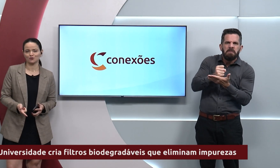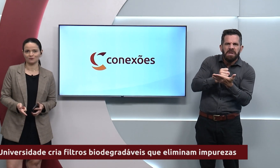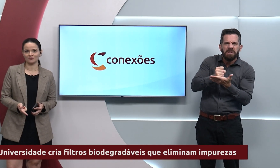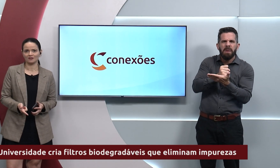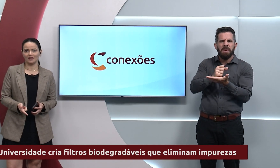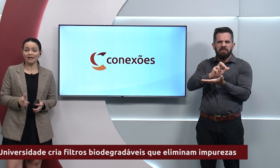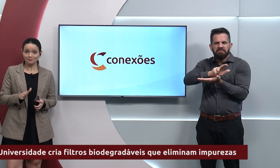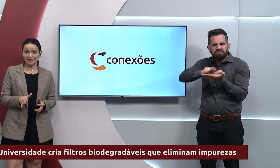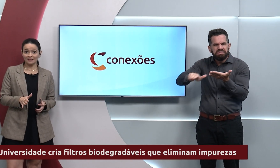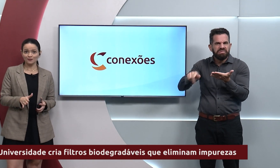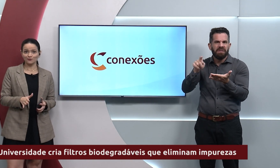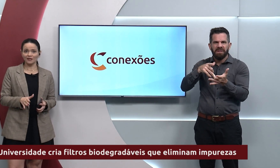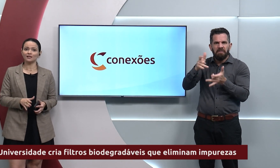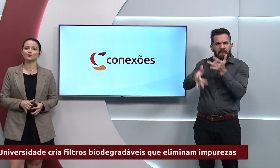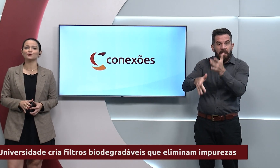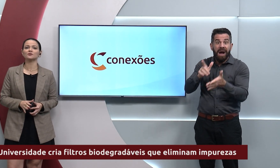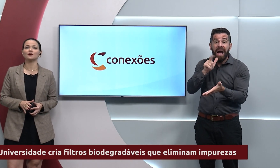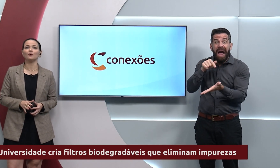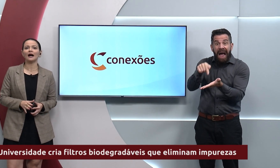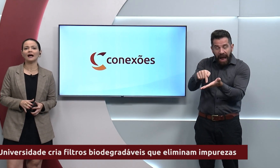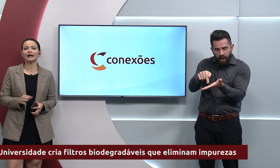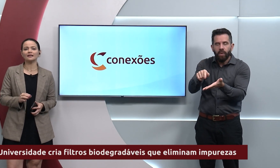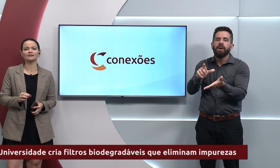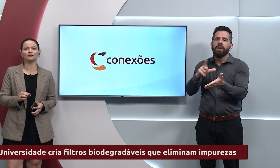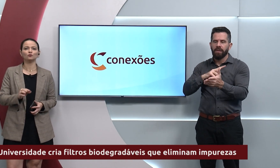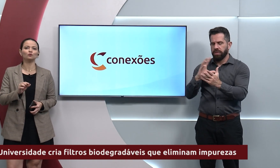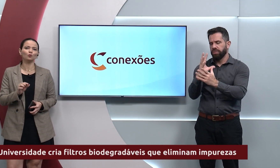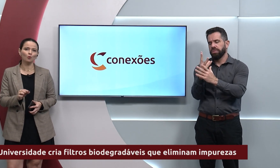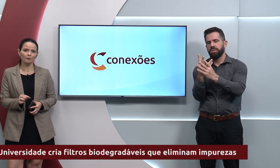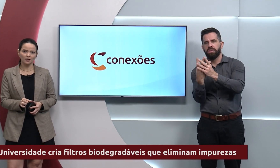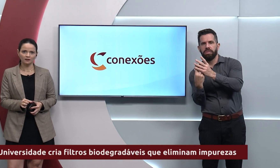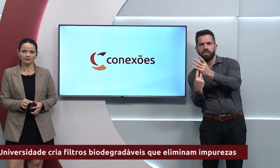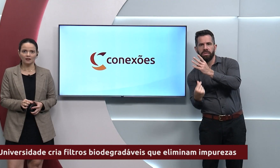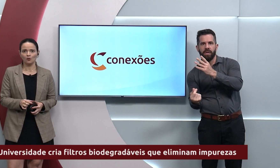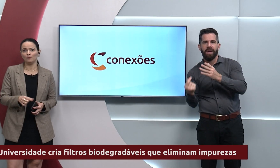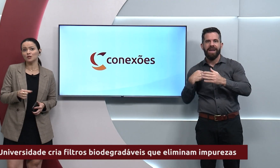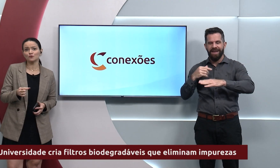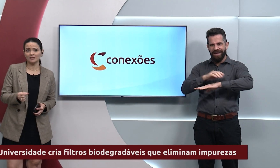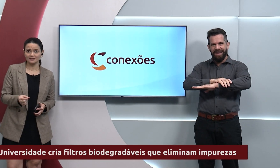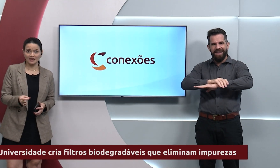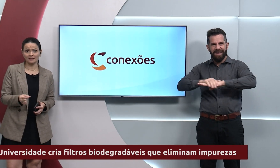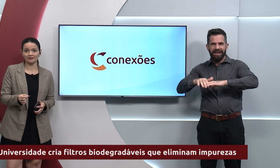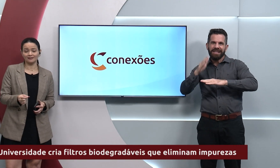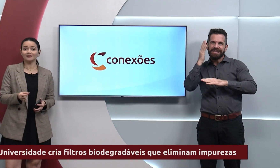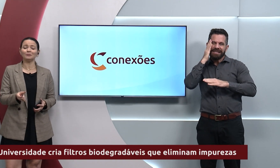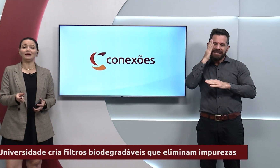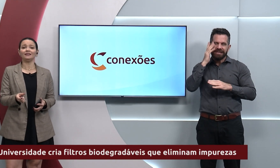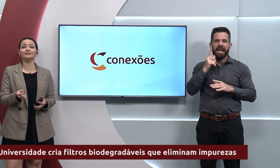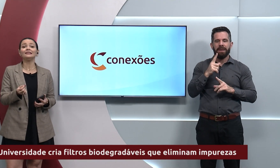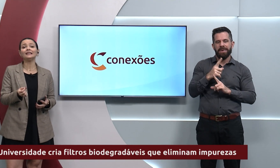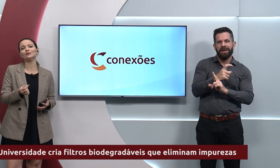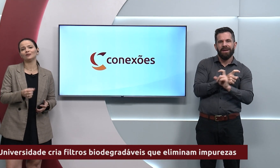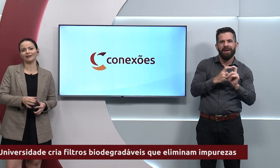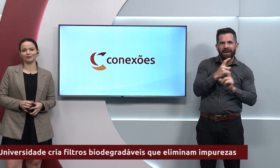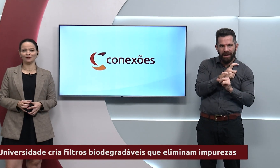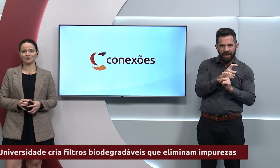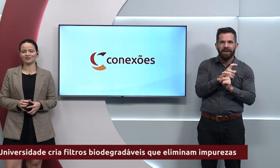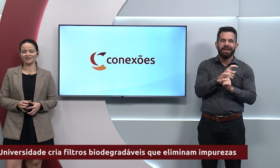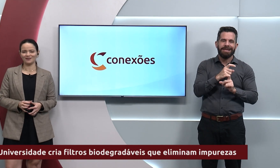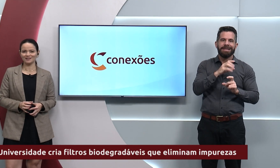antibióticos. E para isso, eles usam a casca do tucumã, o bicho da seda e também nanotecnologia, olha